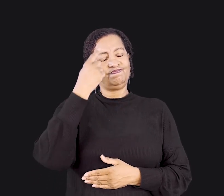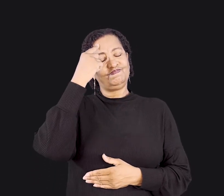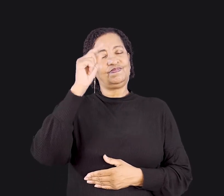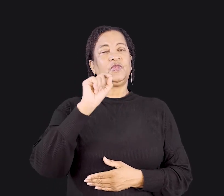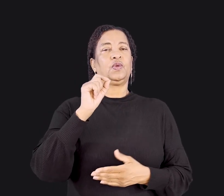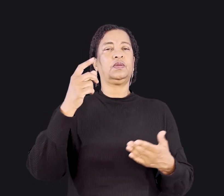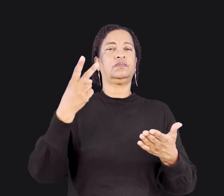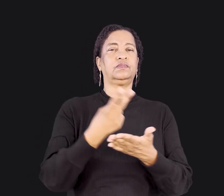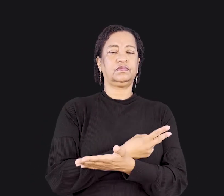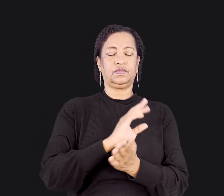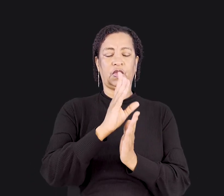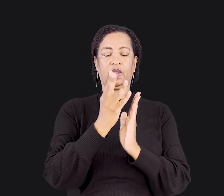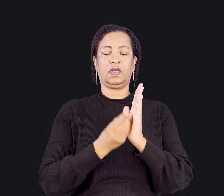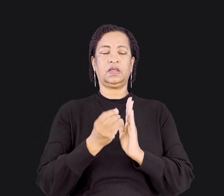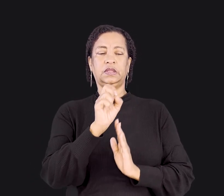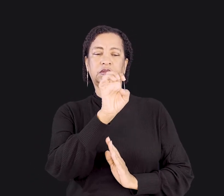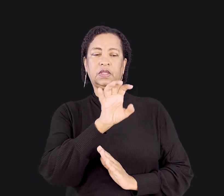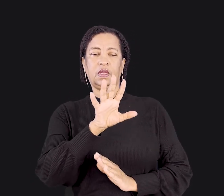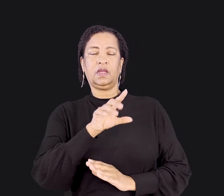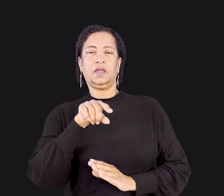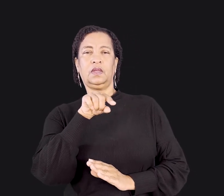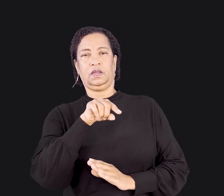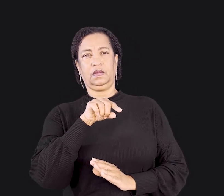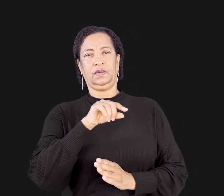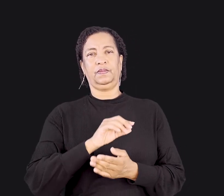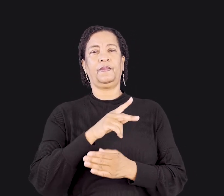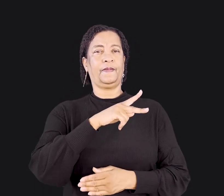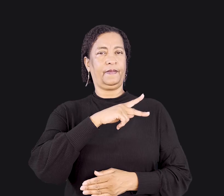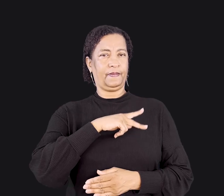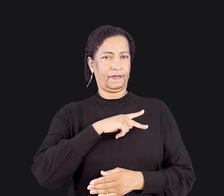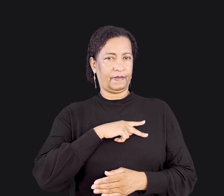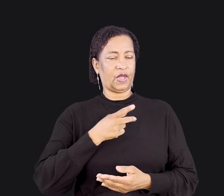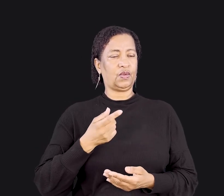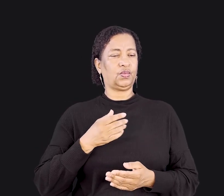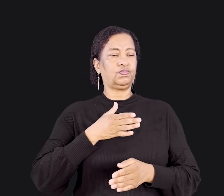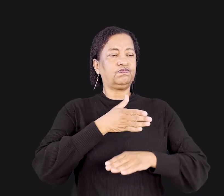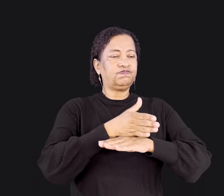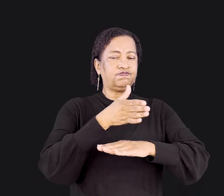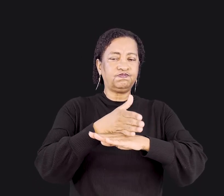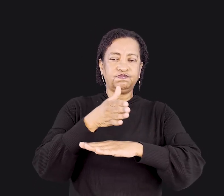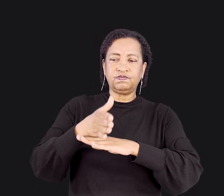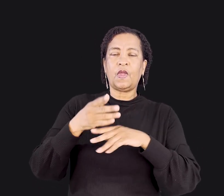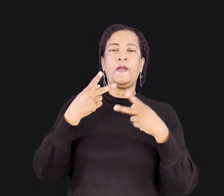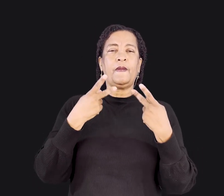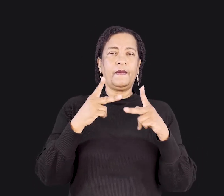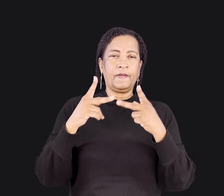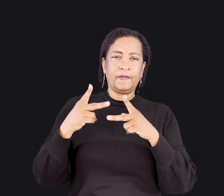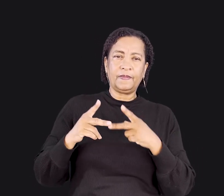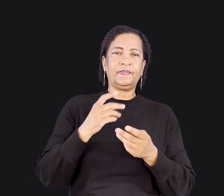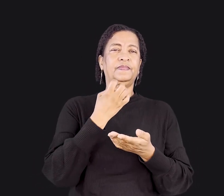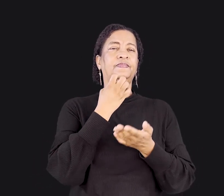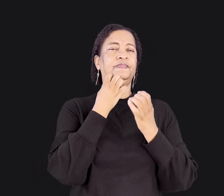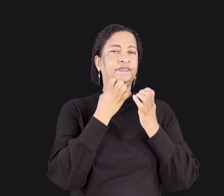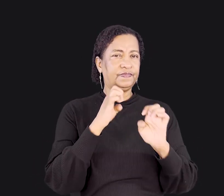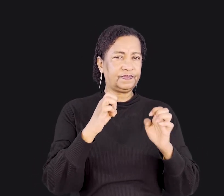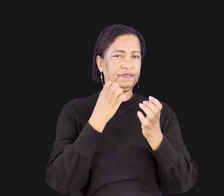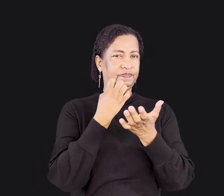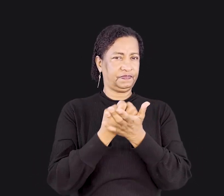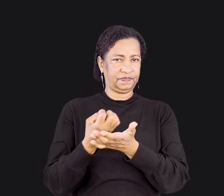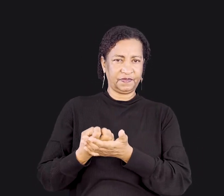do que estava acontecendo nas igrejas daquela região. Paulo andou por aquela área pregando o Evangelho, e o seu Evangelho era que